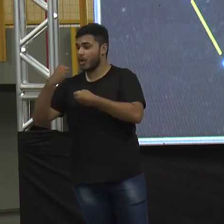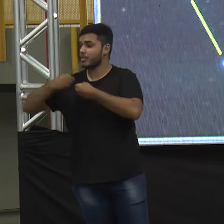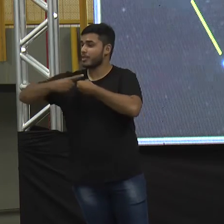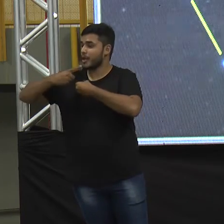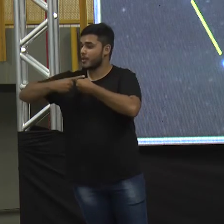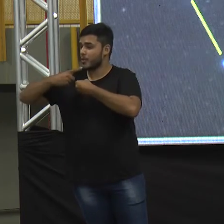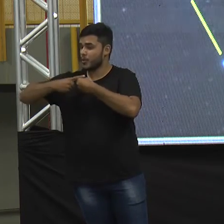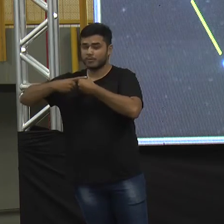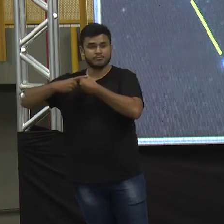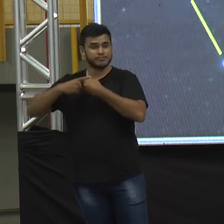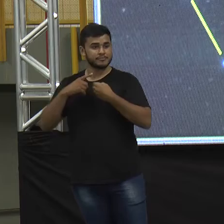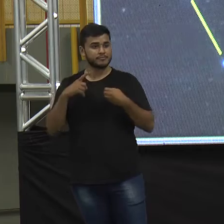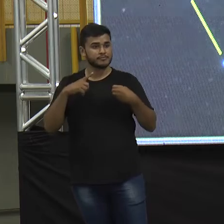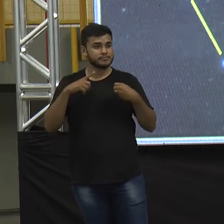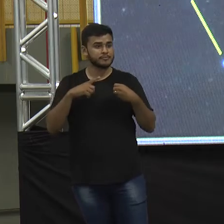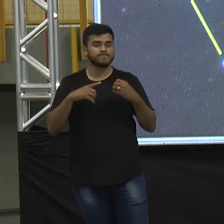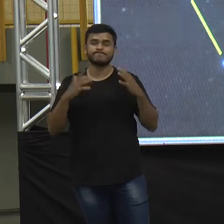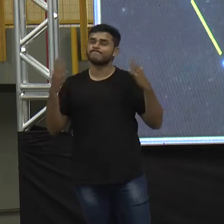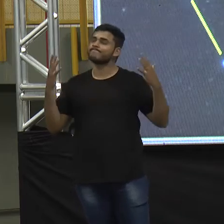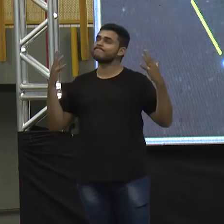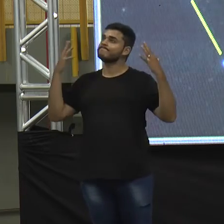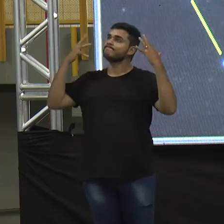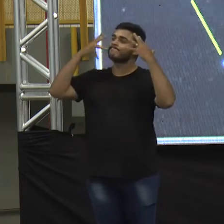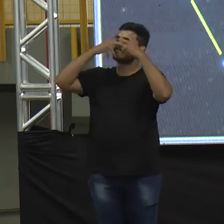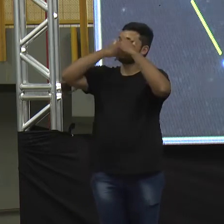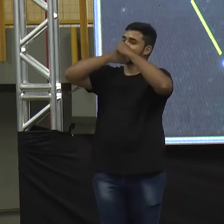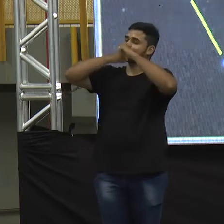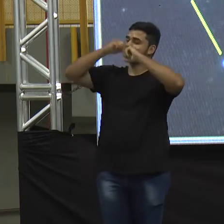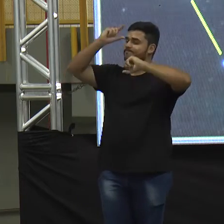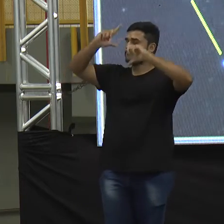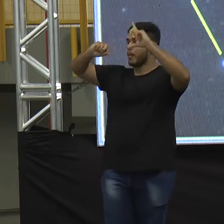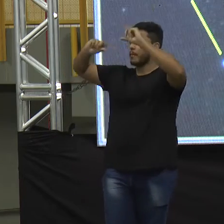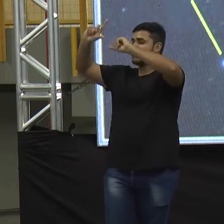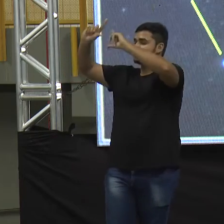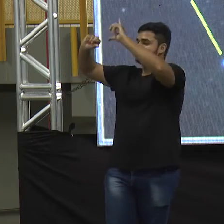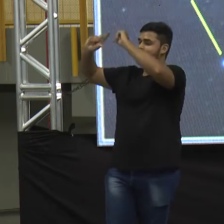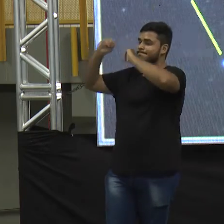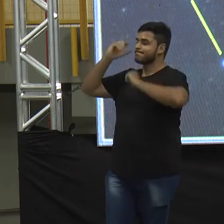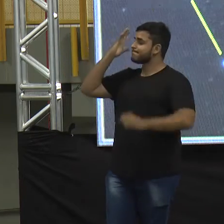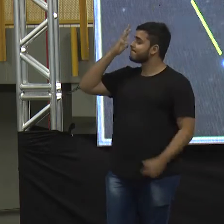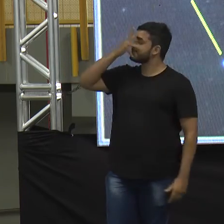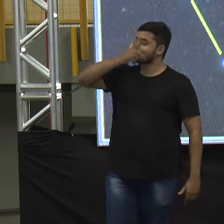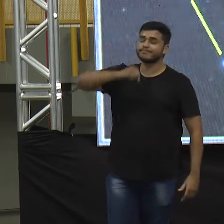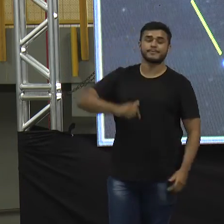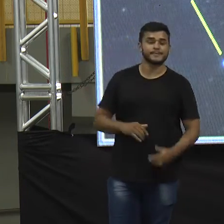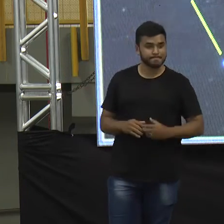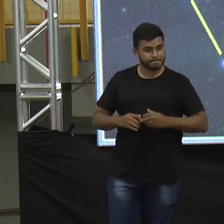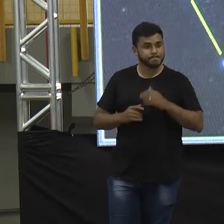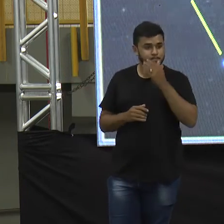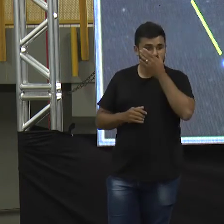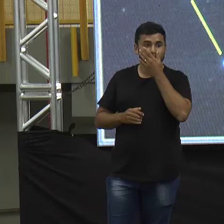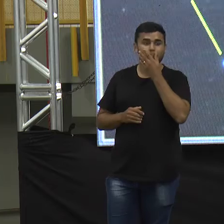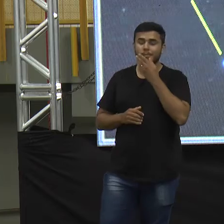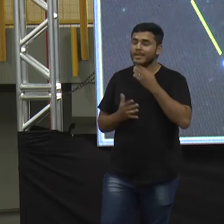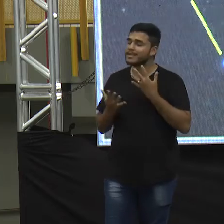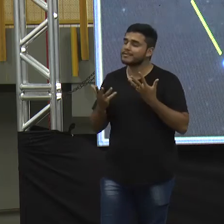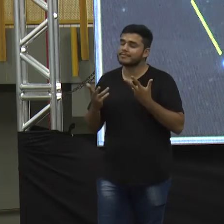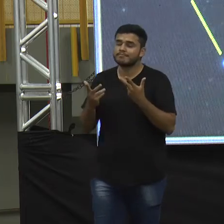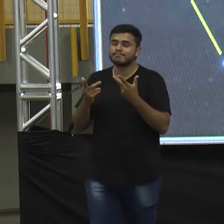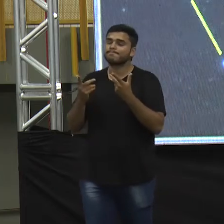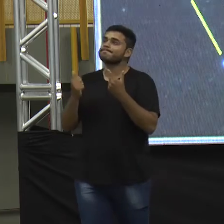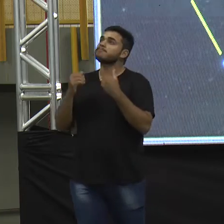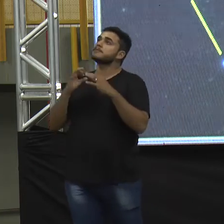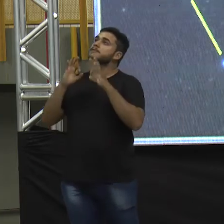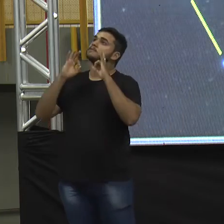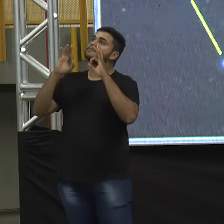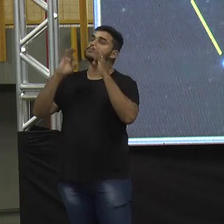Açúcar, tá? É bonito você olhar para o sol. É bonito, é romântico você